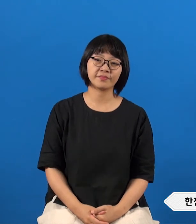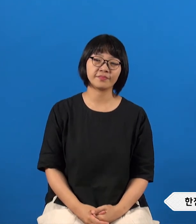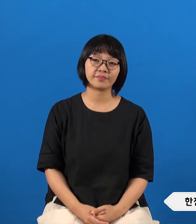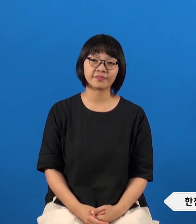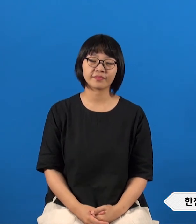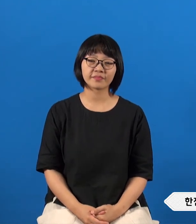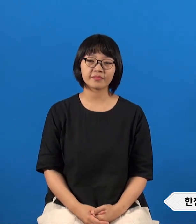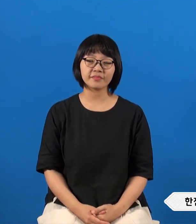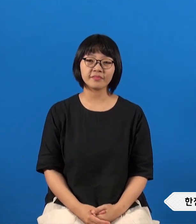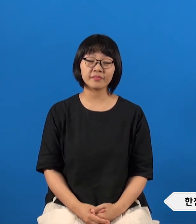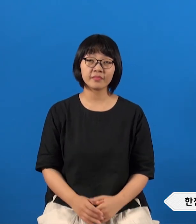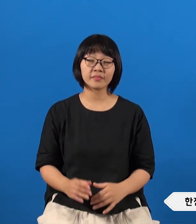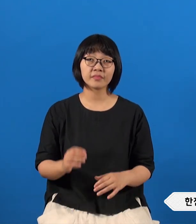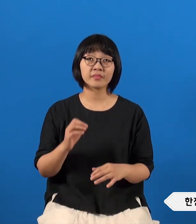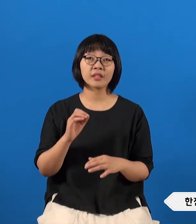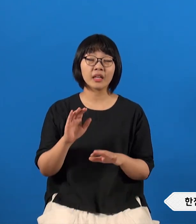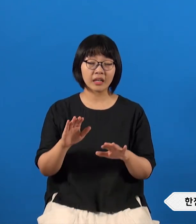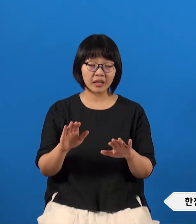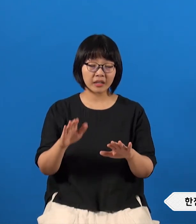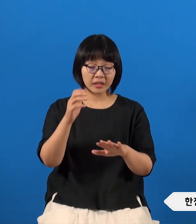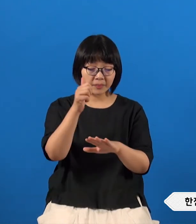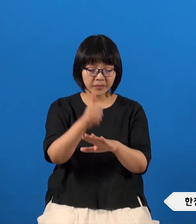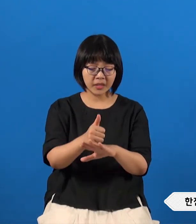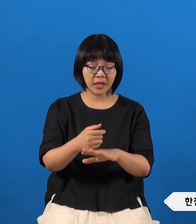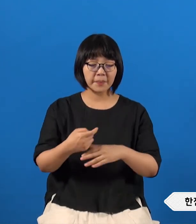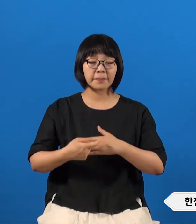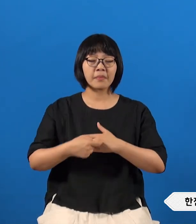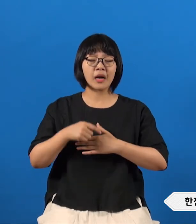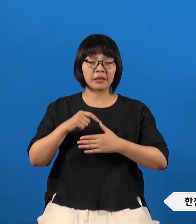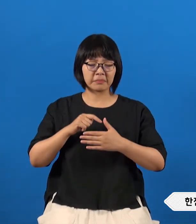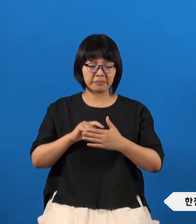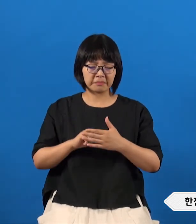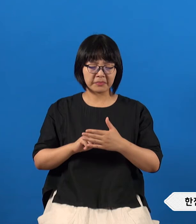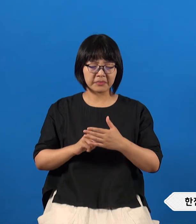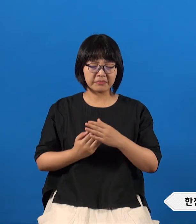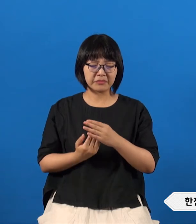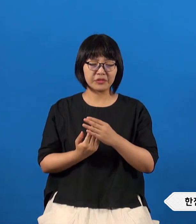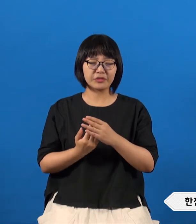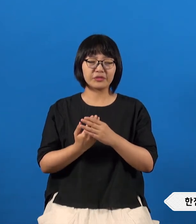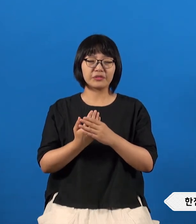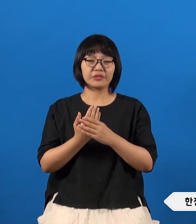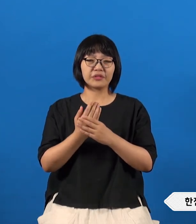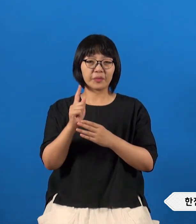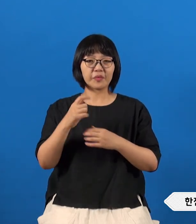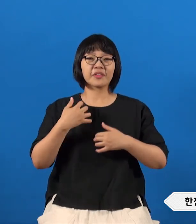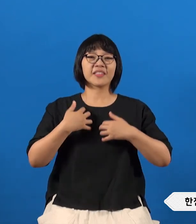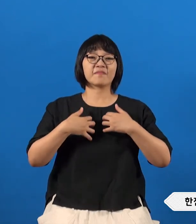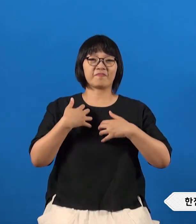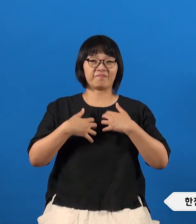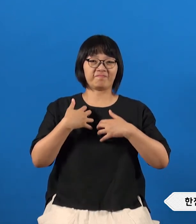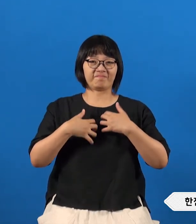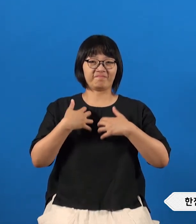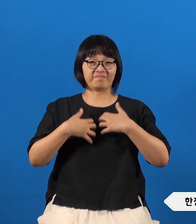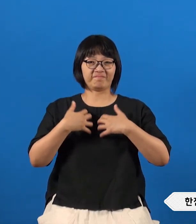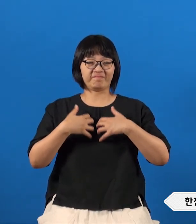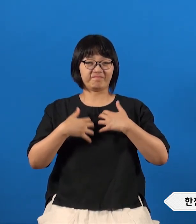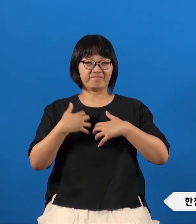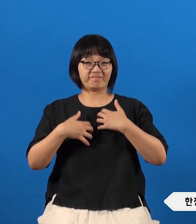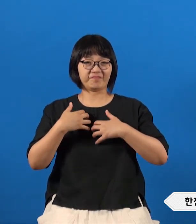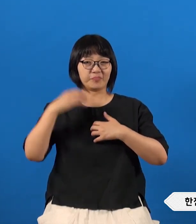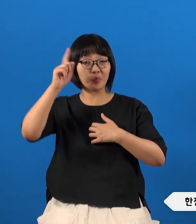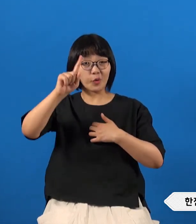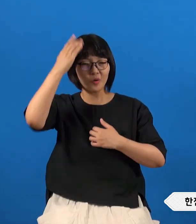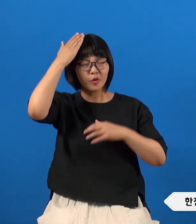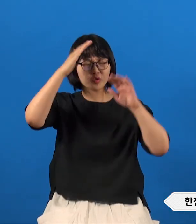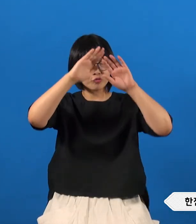지났는데 어느덧 마음에 기쁨이 물밀듯이 밀려오기 시작합니다. 어둠의